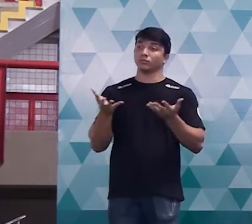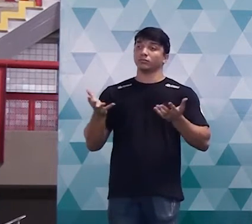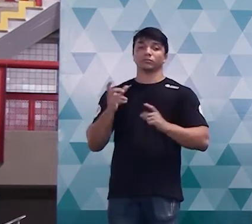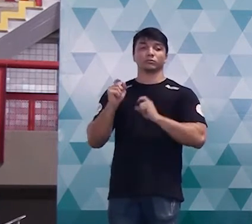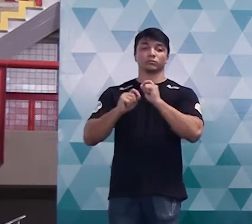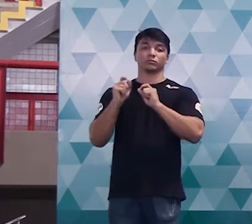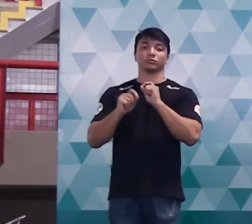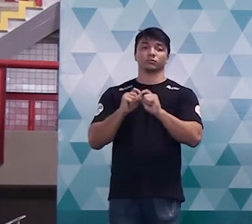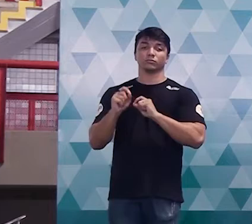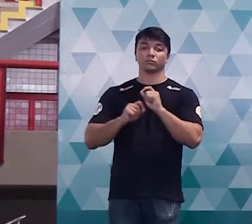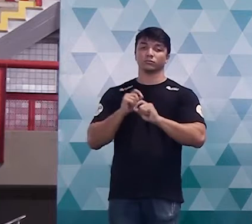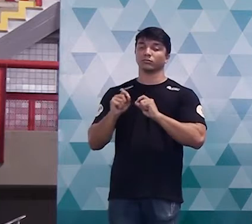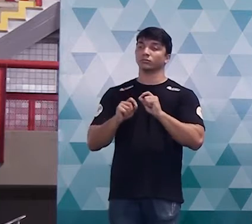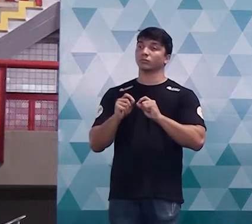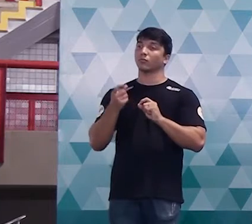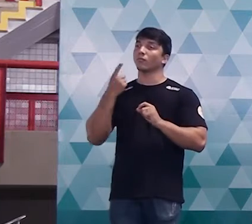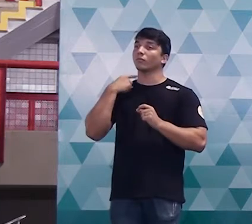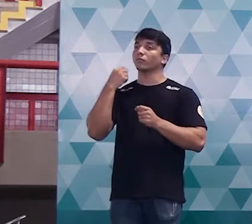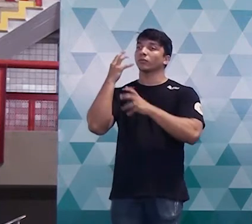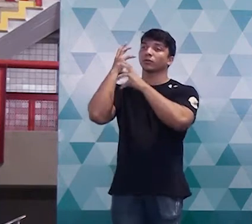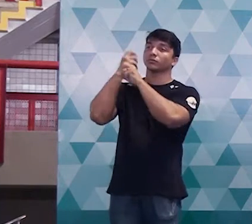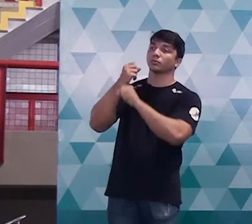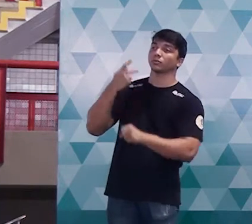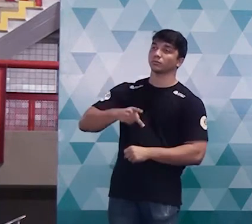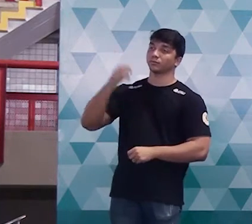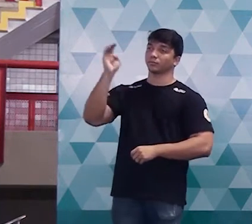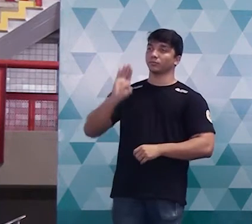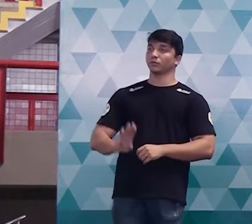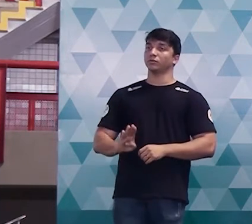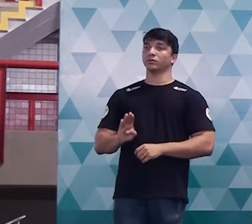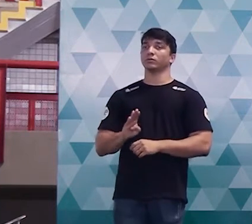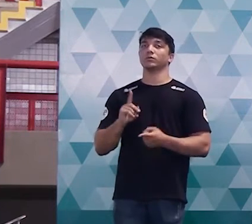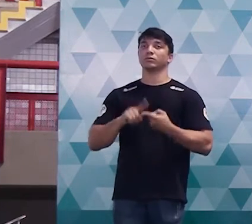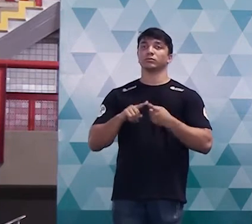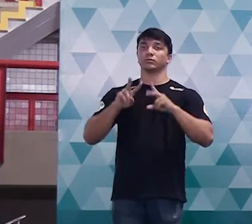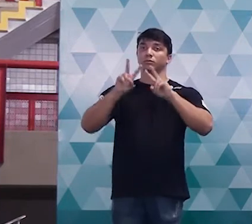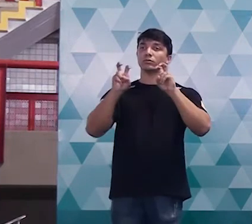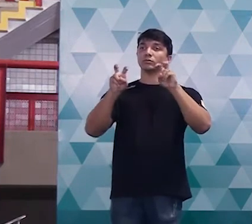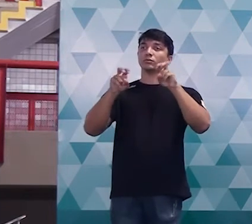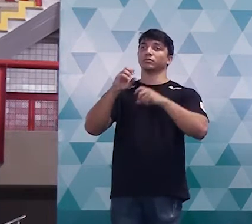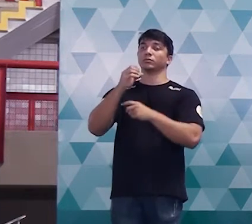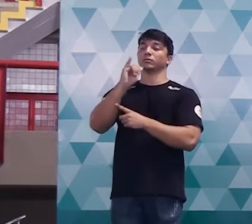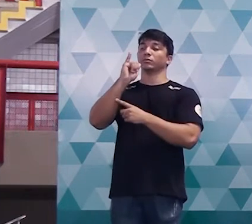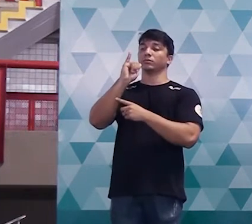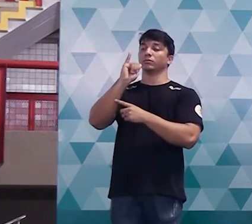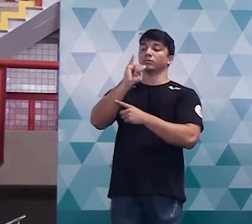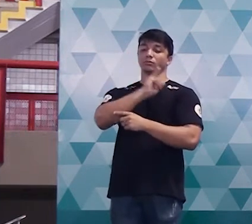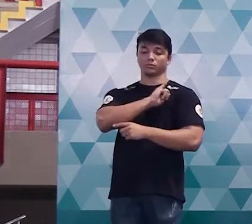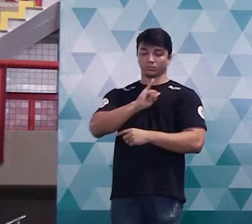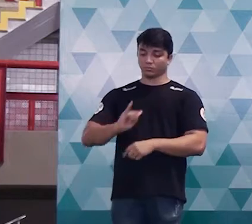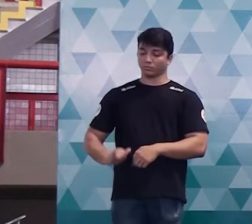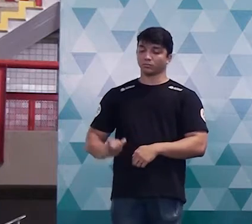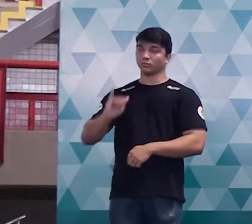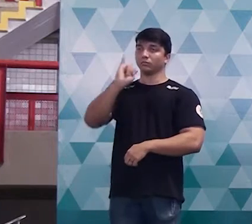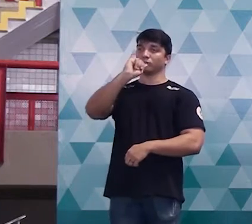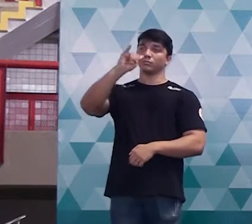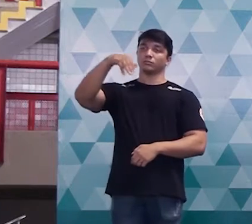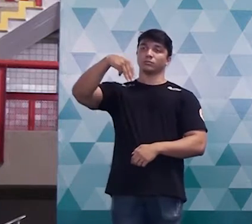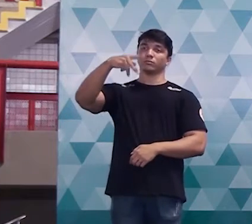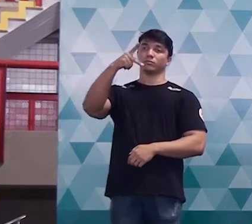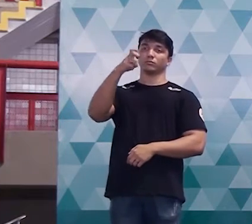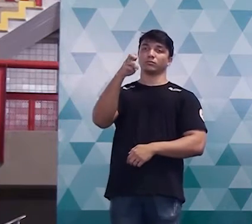vai começar os nossos temas de história do Brasil, tá? O nosso tema ele vai ser sobre império, mas